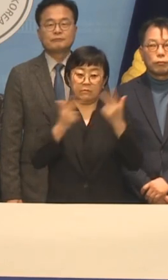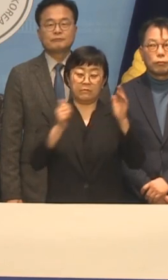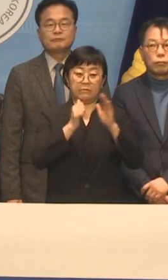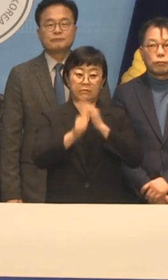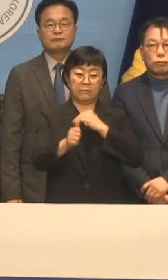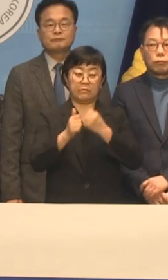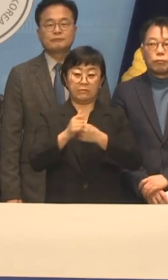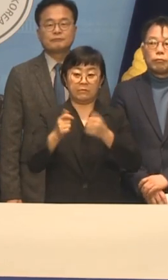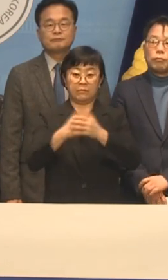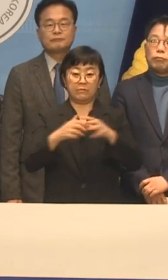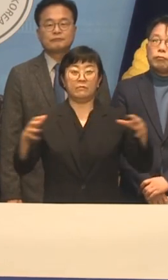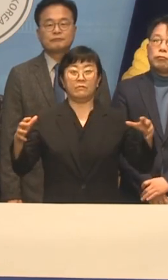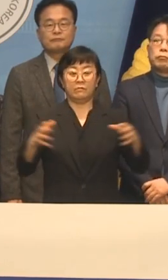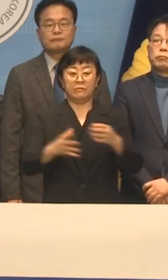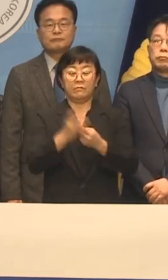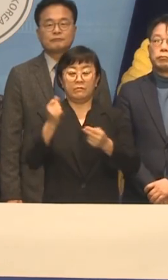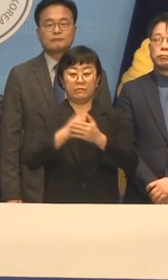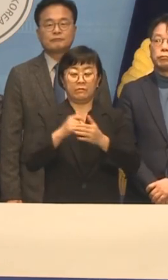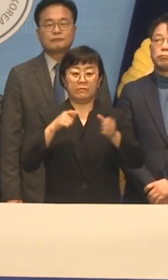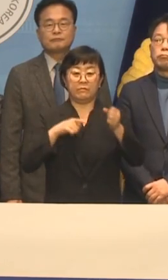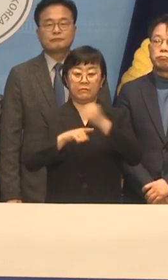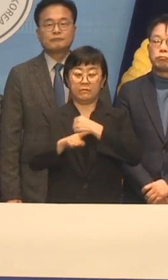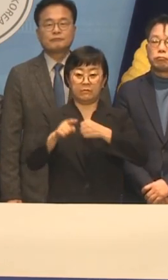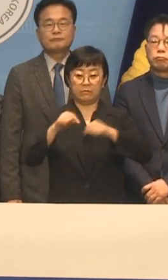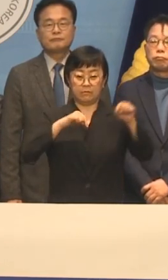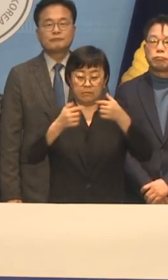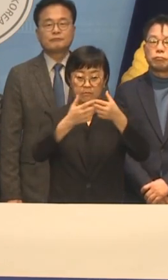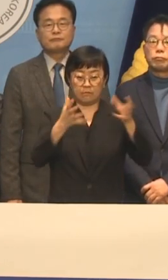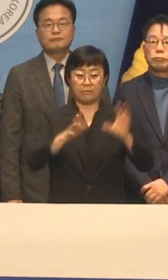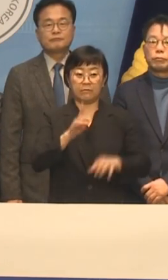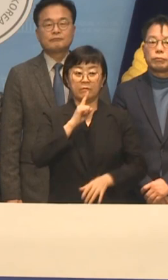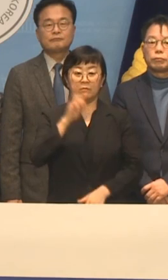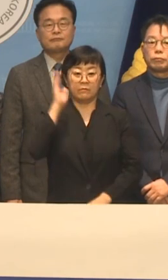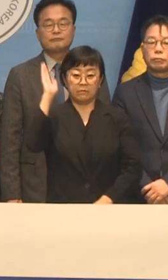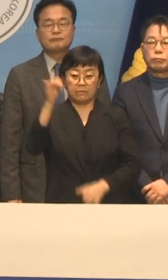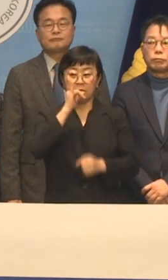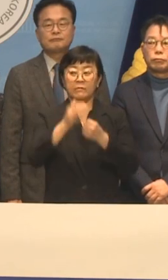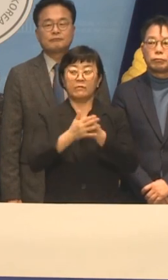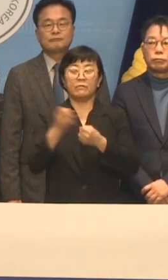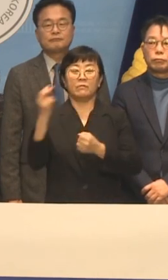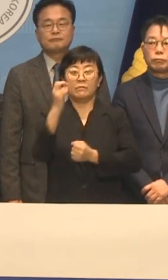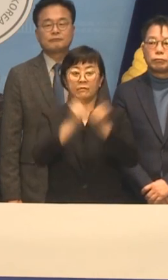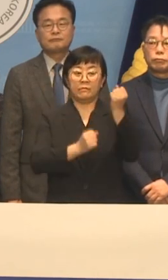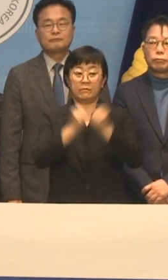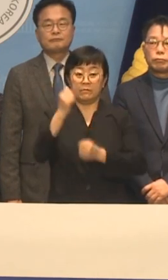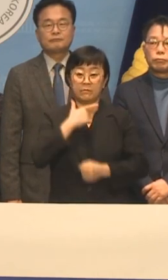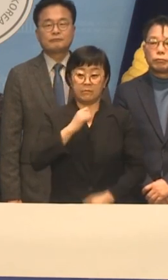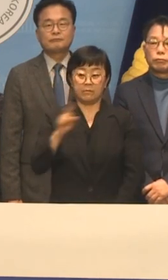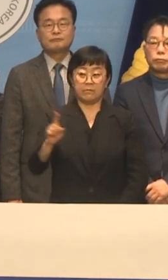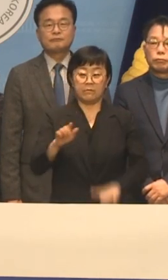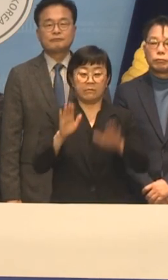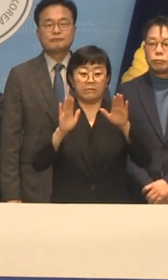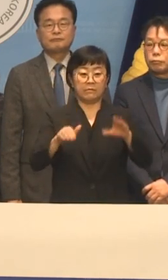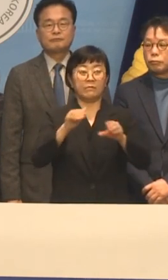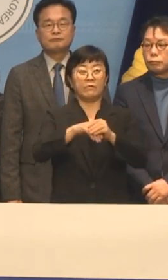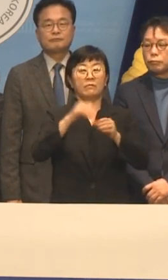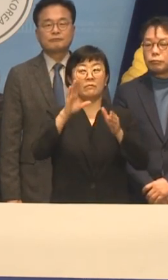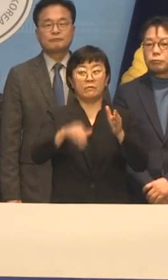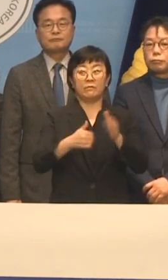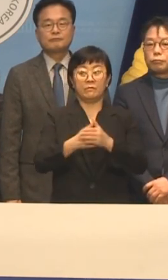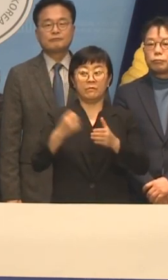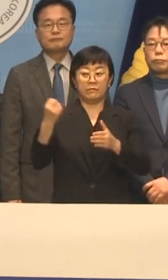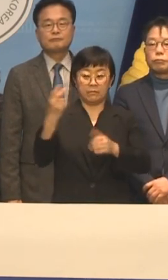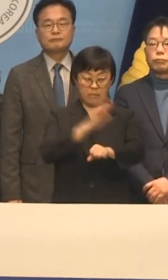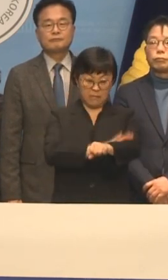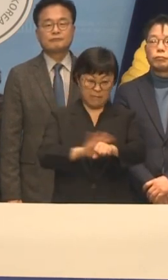대표가 하나가 된 명문 정당을 얘기한 바 있습니다. 다시 한번 말씀드립니다. 이번 총선에서